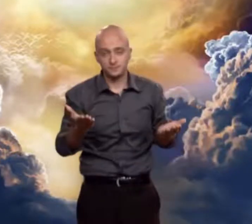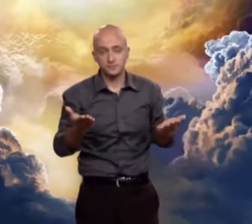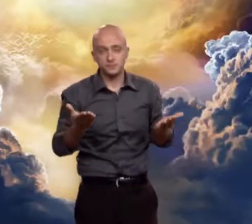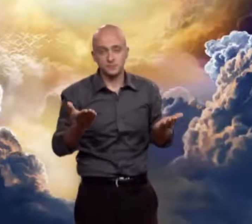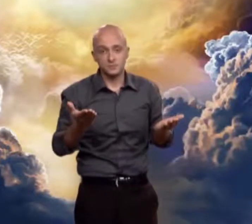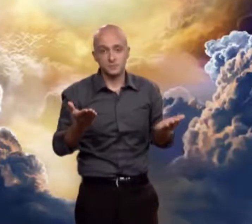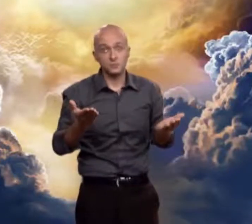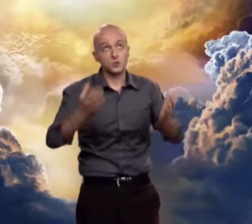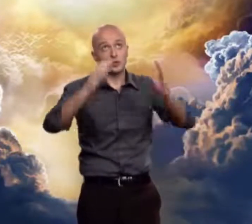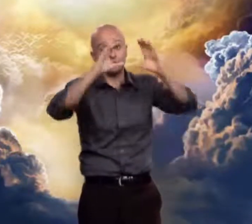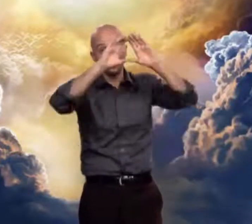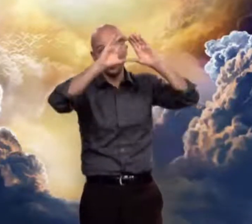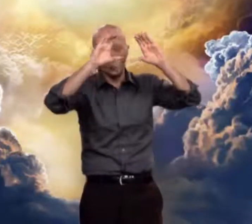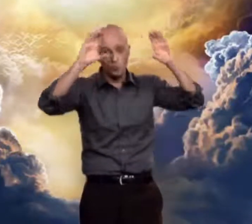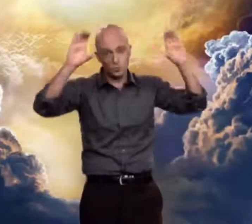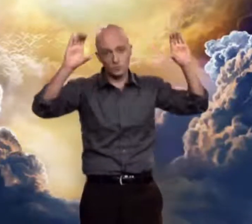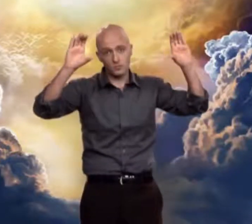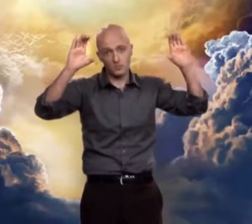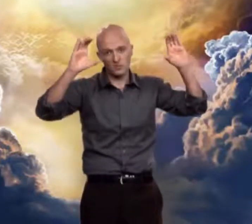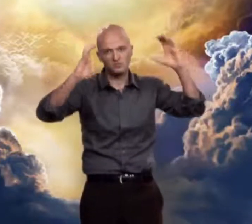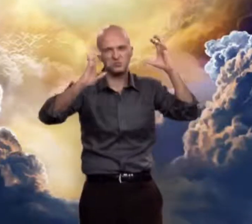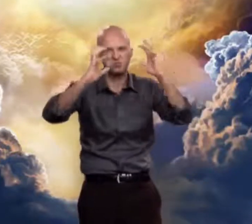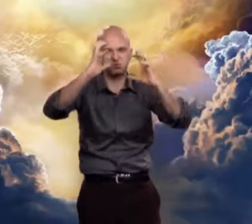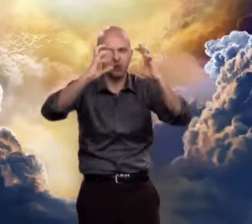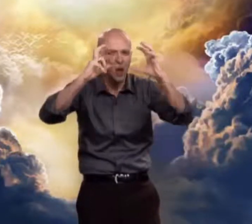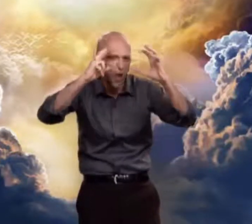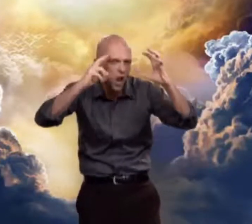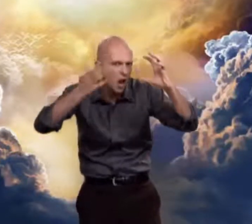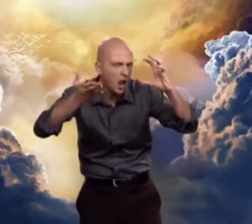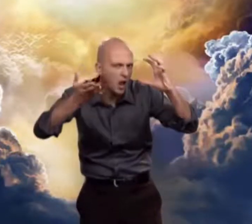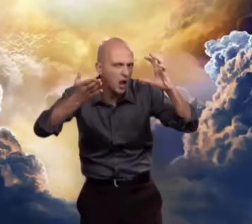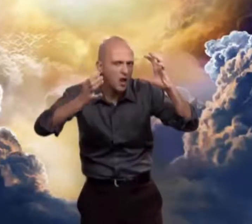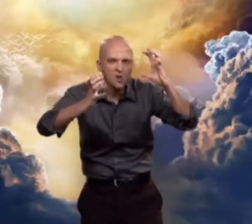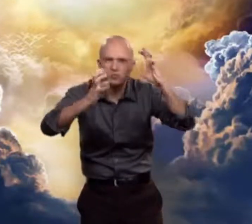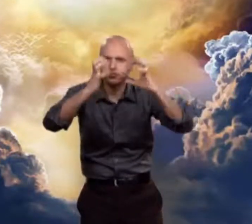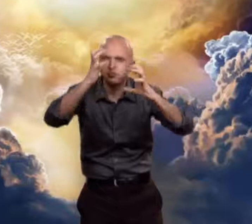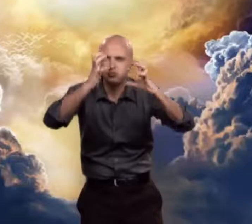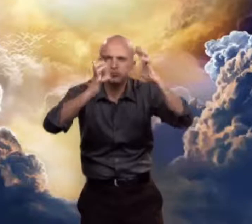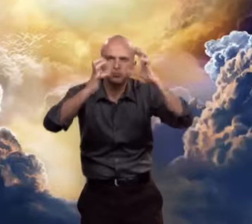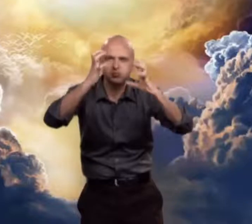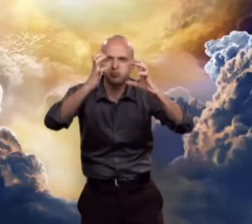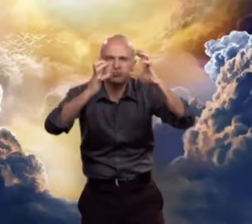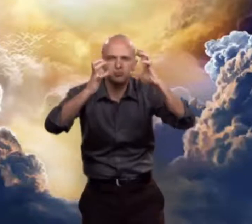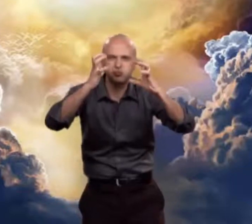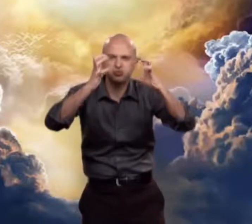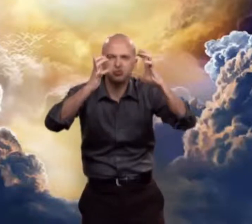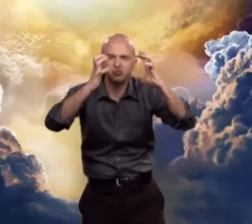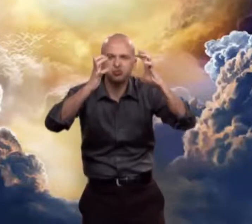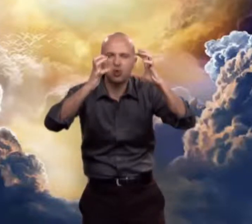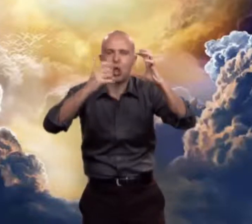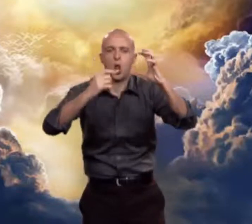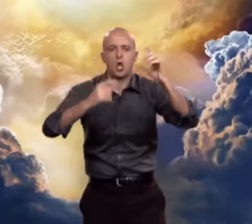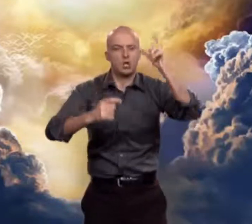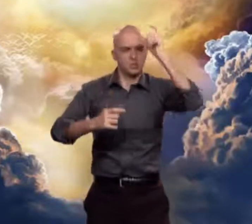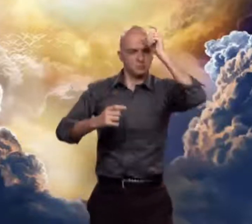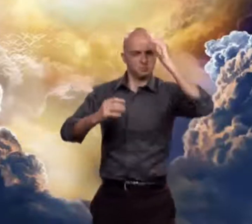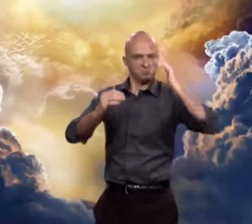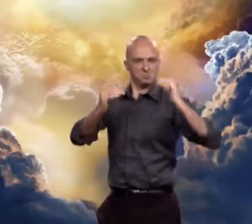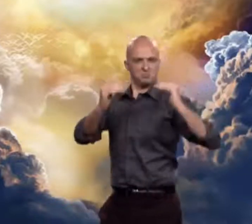vida terrestre do Salvador, o grande enganador foi desmascarado. Sua pretensão, ousada e blasfema, de que